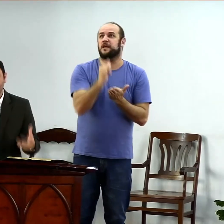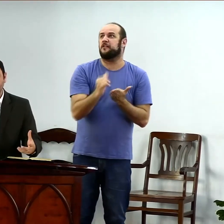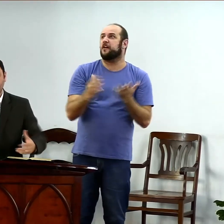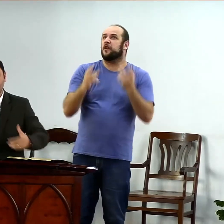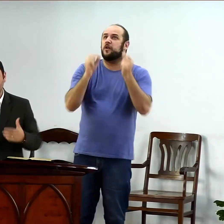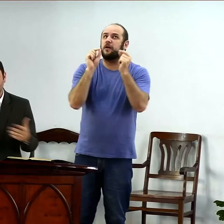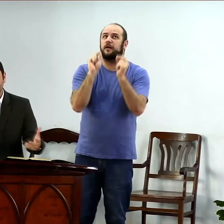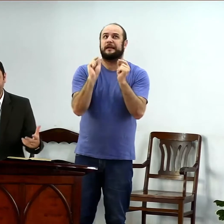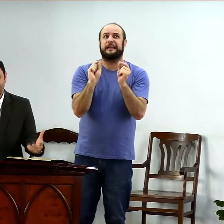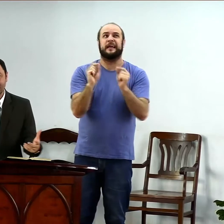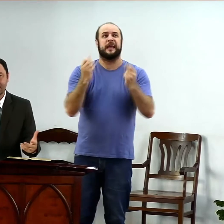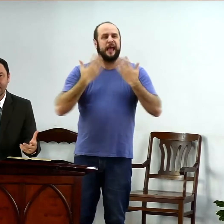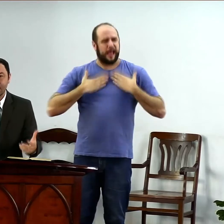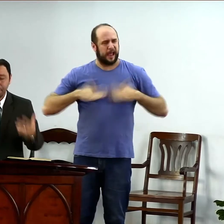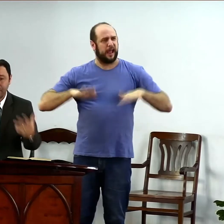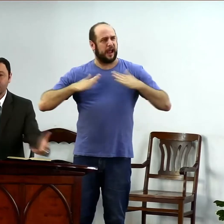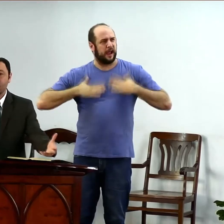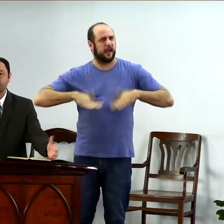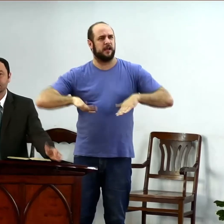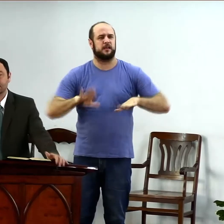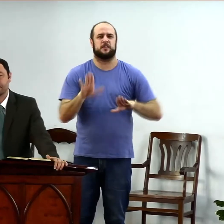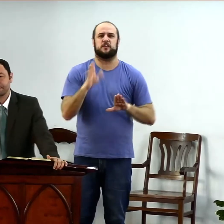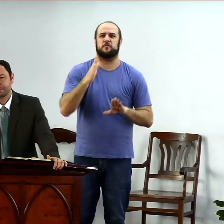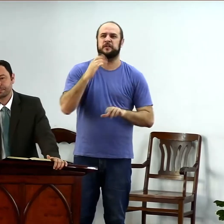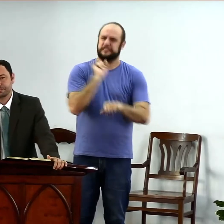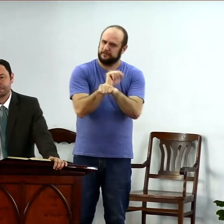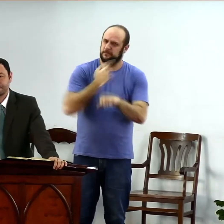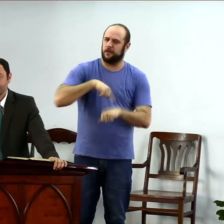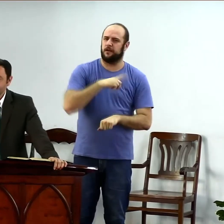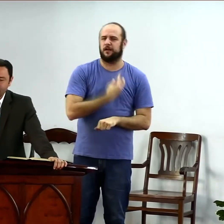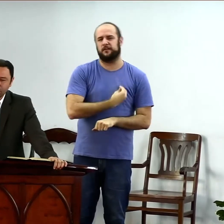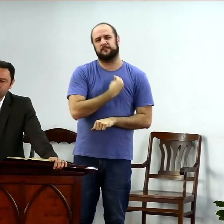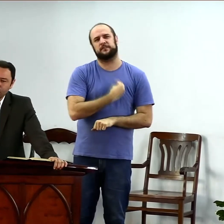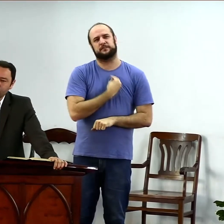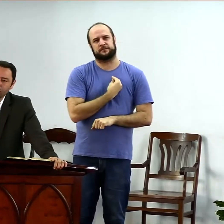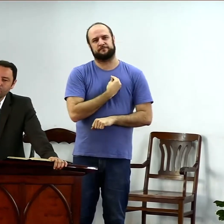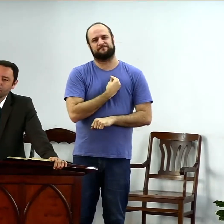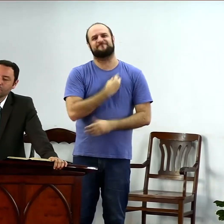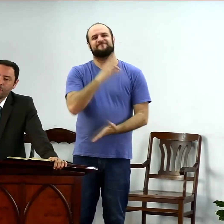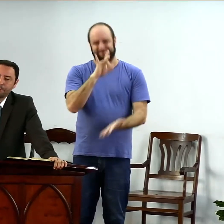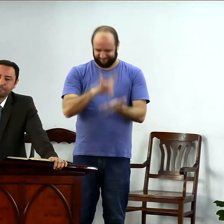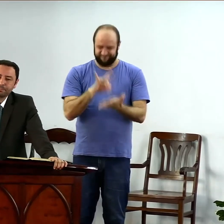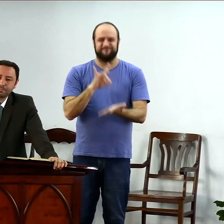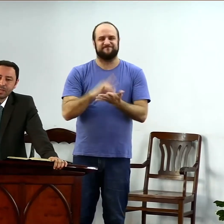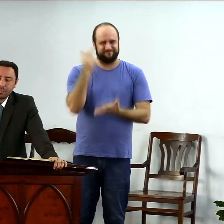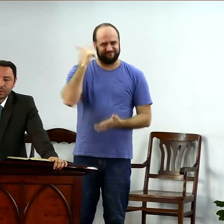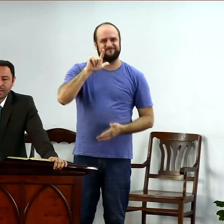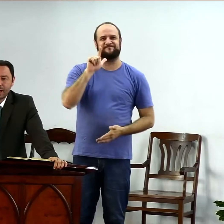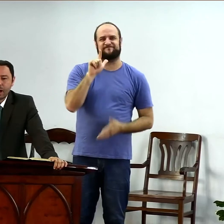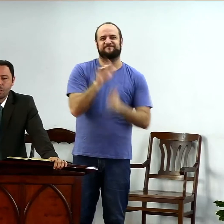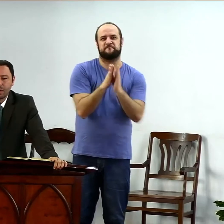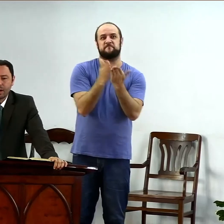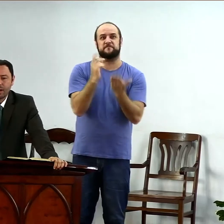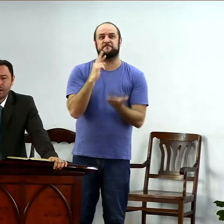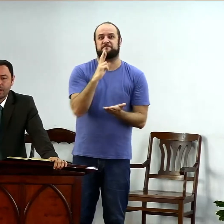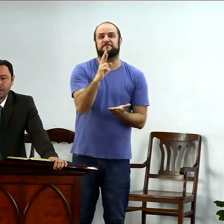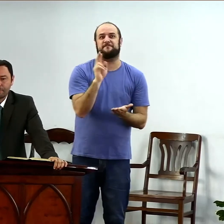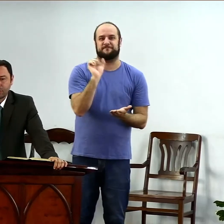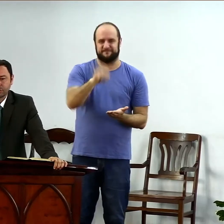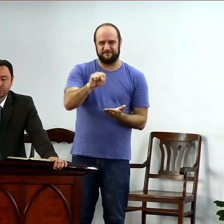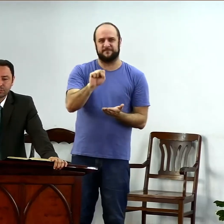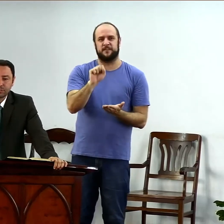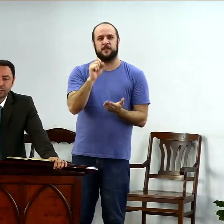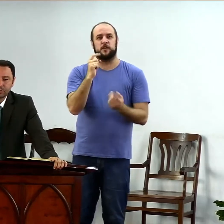algum alento, alguma esperança para nós? Sem dúvida nenhuma, meu irmão, porque a alma